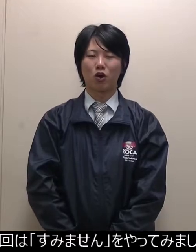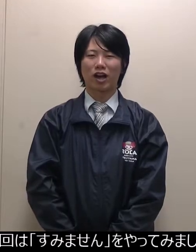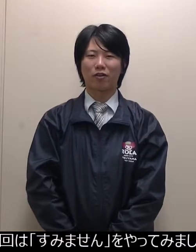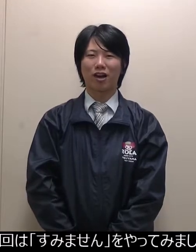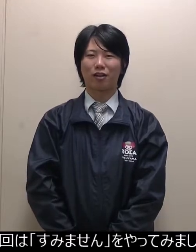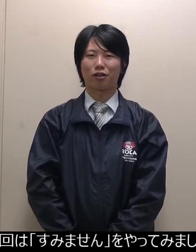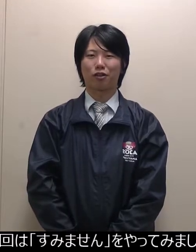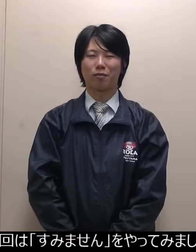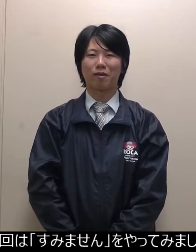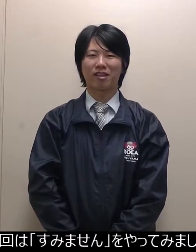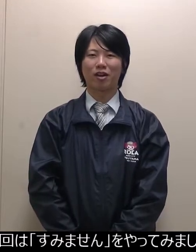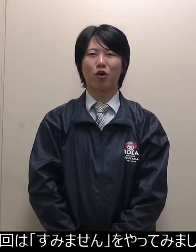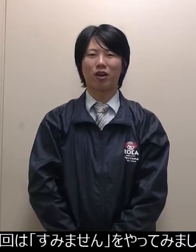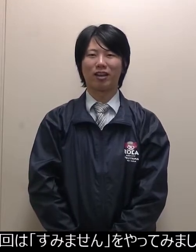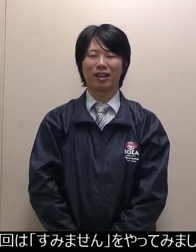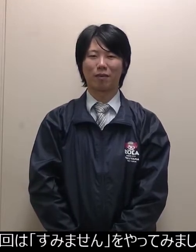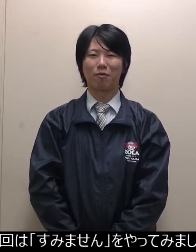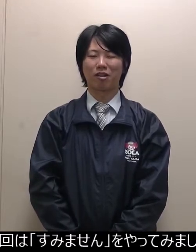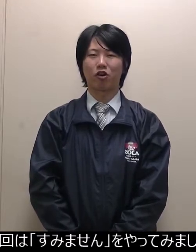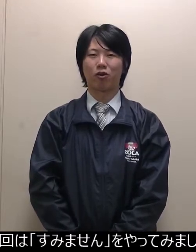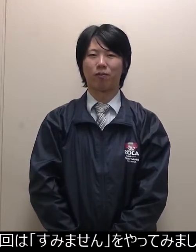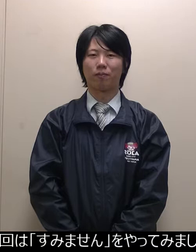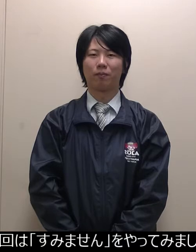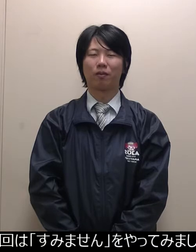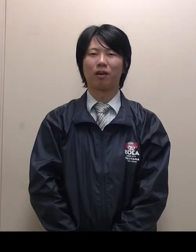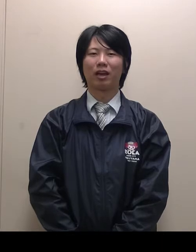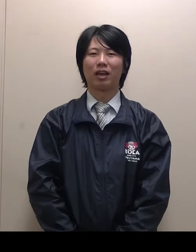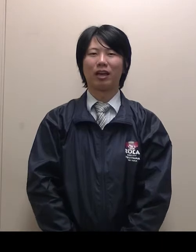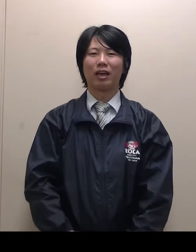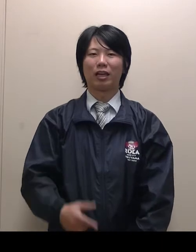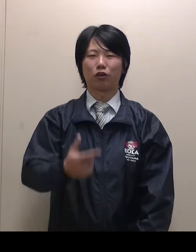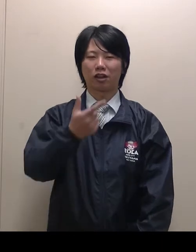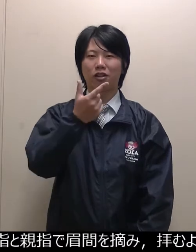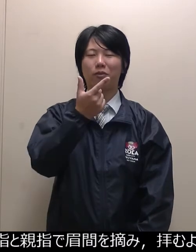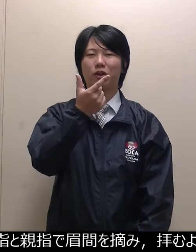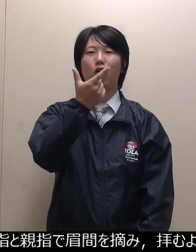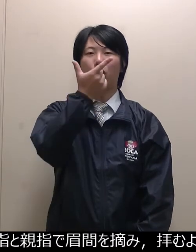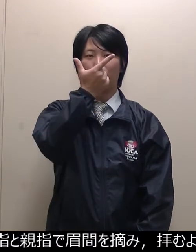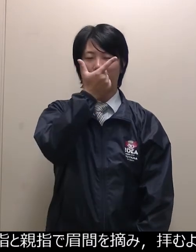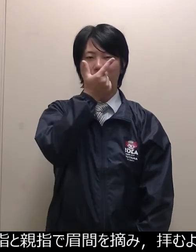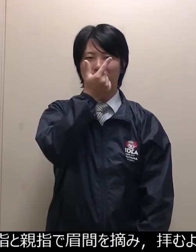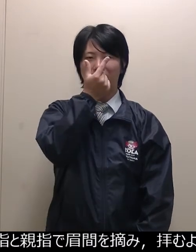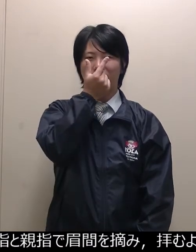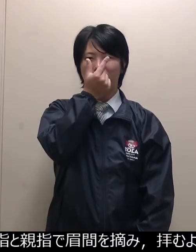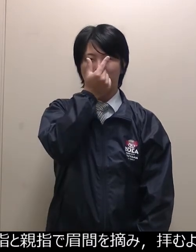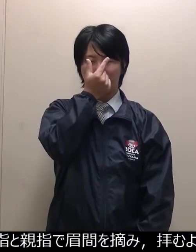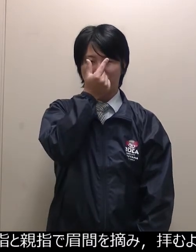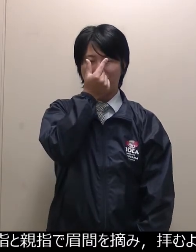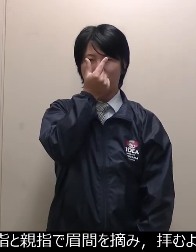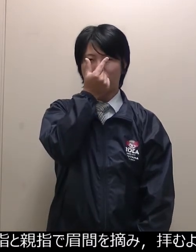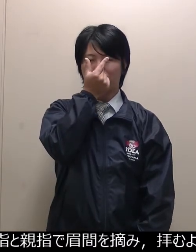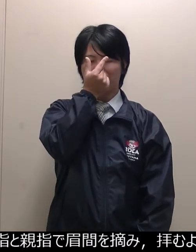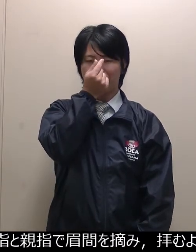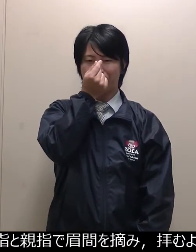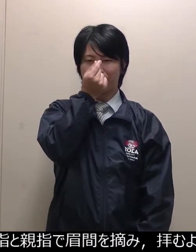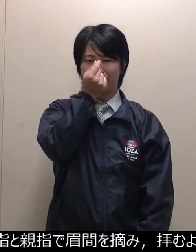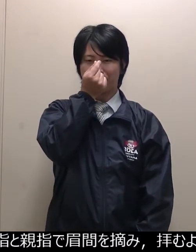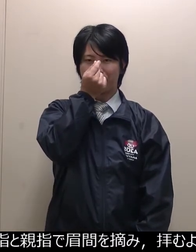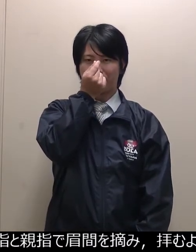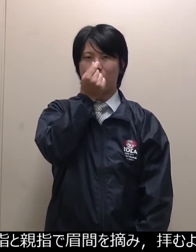今回はすみませんをやってみましょう。人差し指と親指で眉間をつまみ